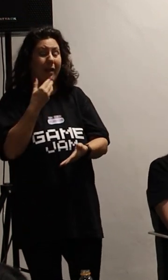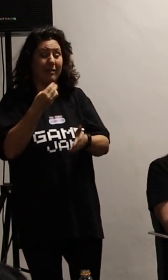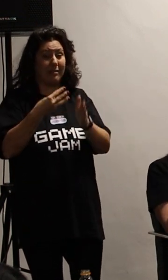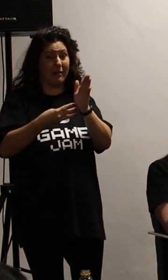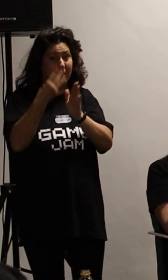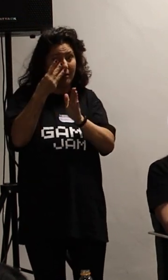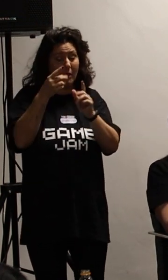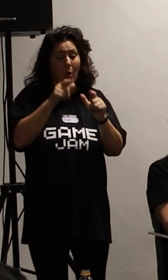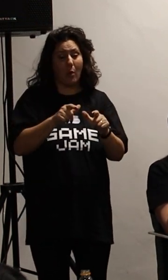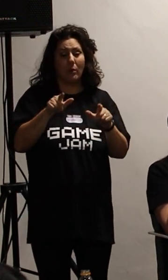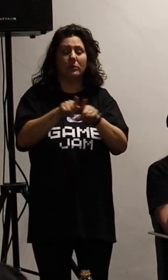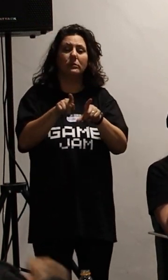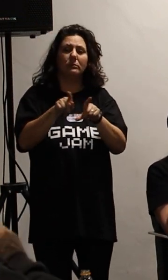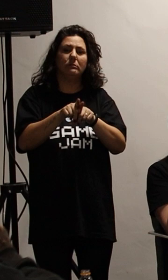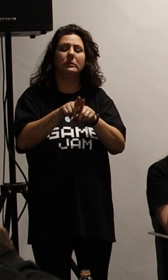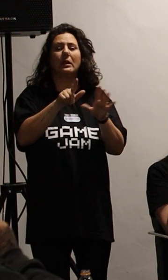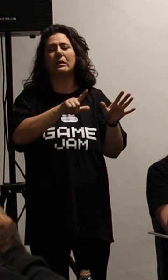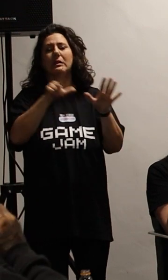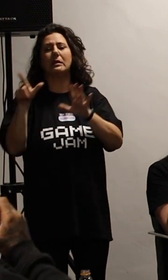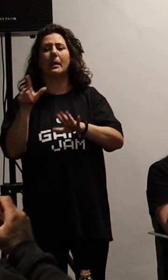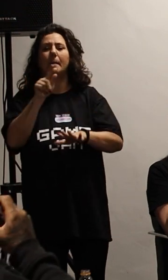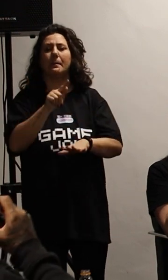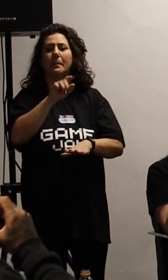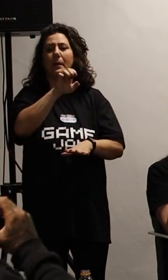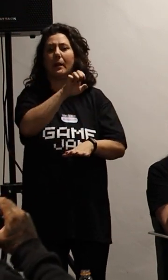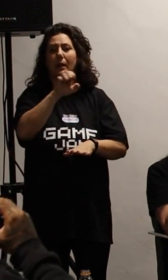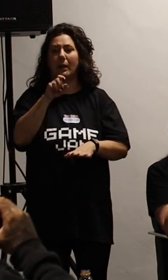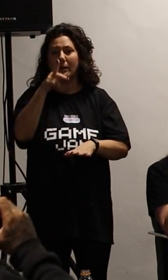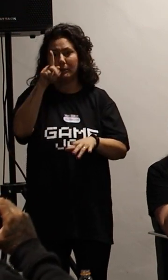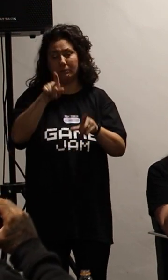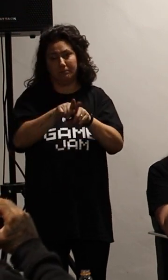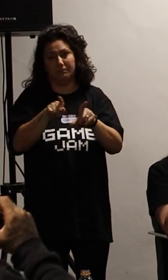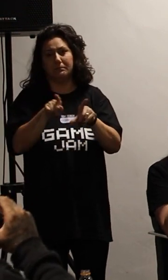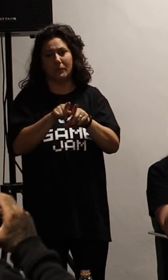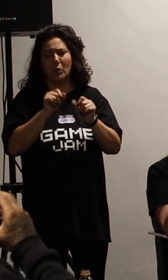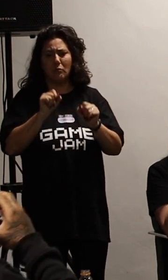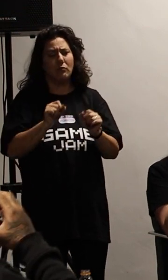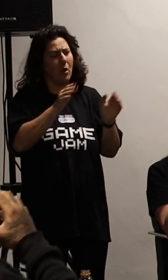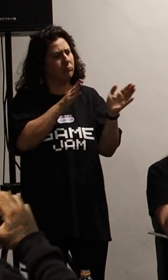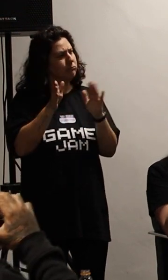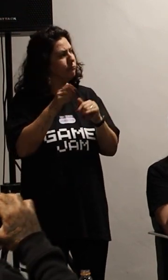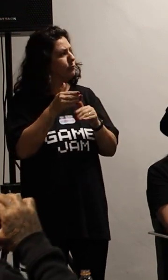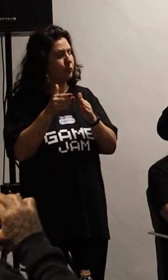Game Jam da Semana Geek, que foi feita aqui pela Prefeitura de São Paulo. Pode passar.